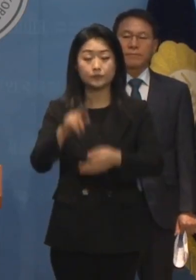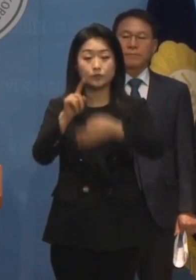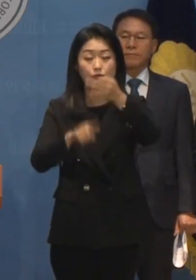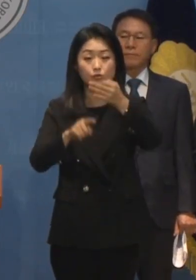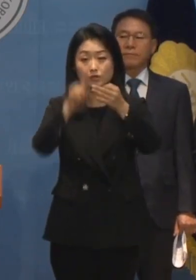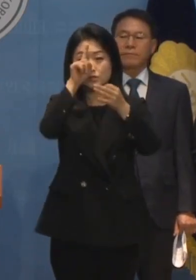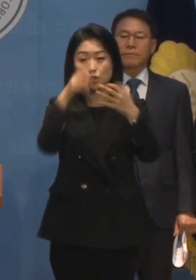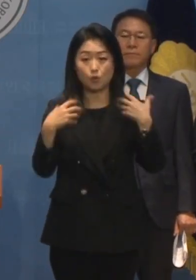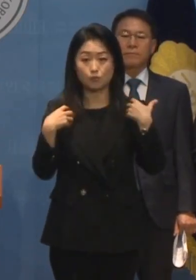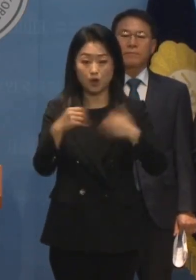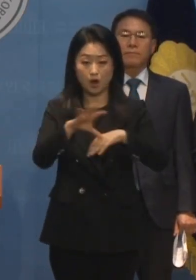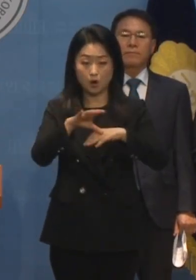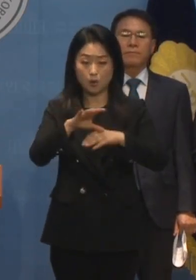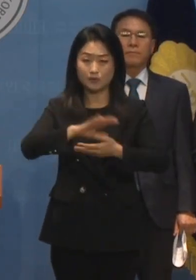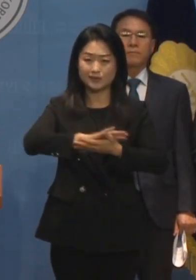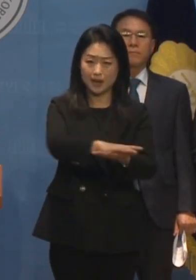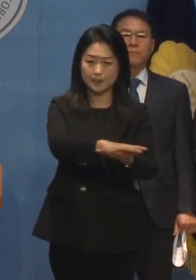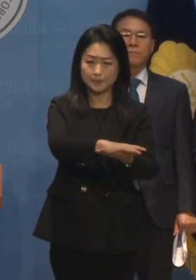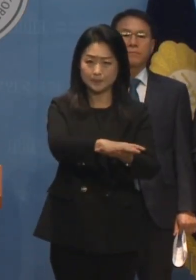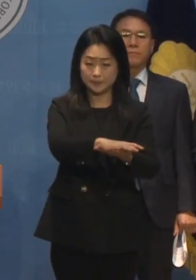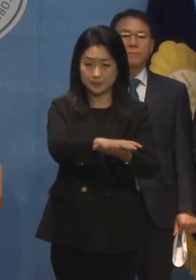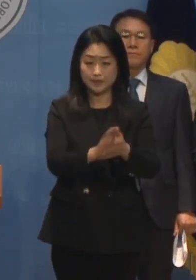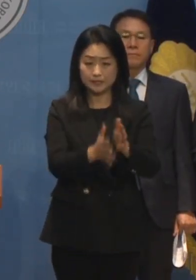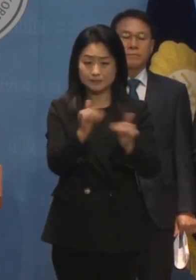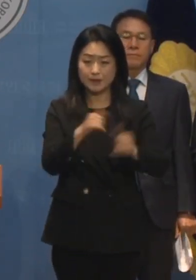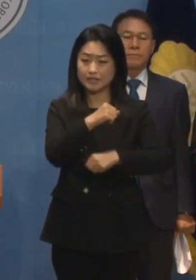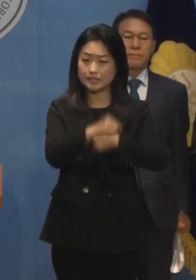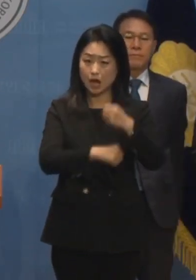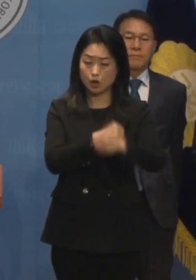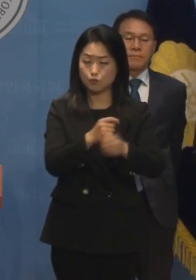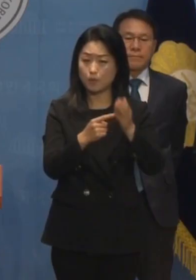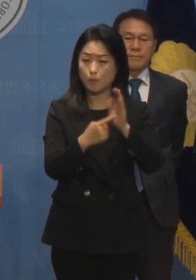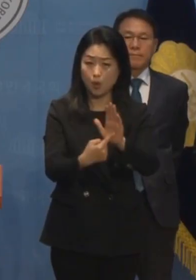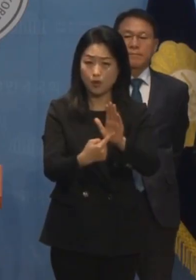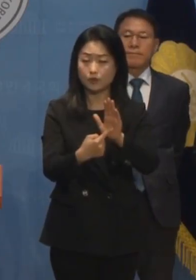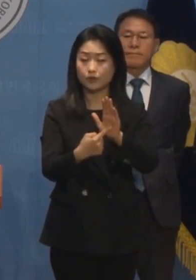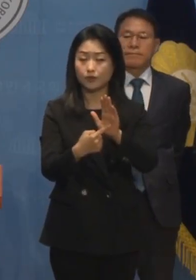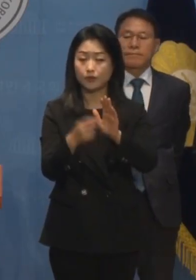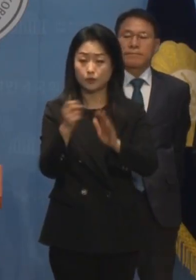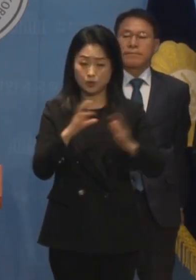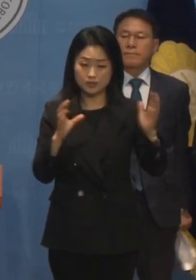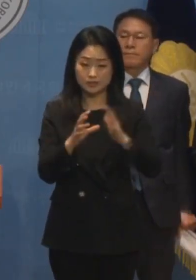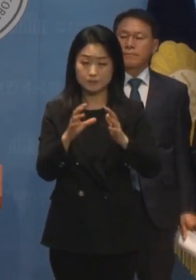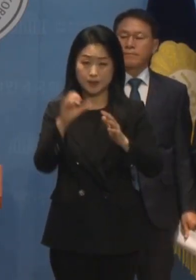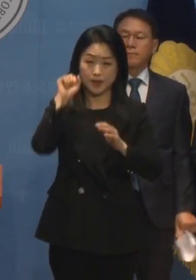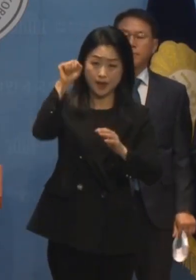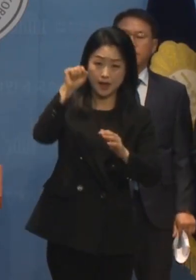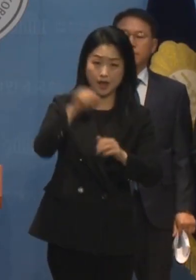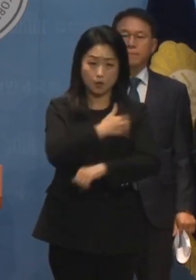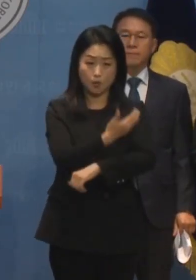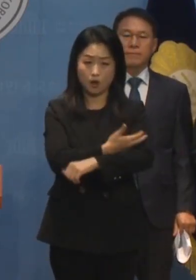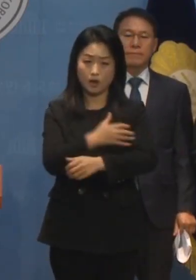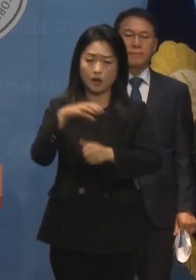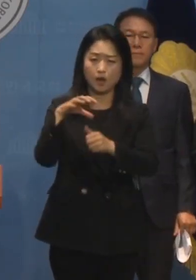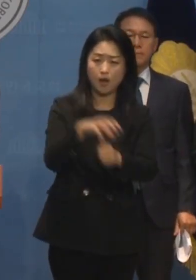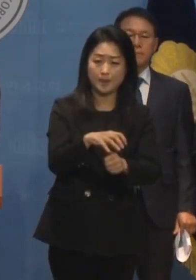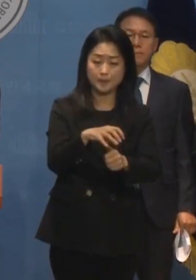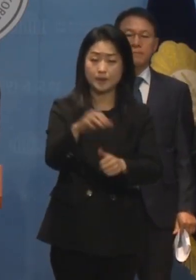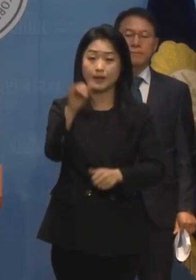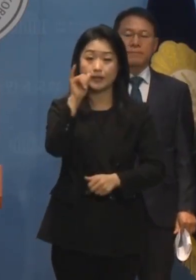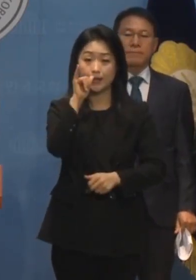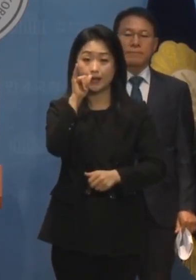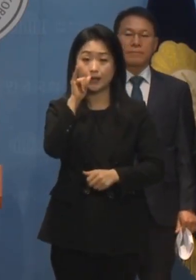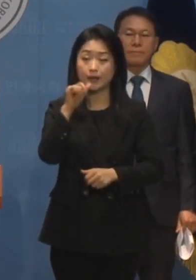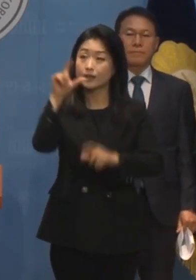정권은 언론을 탄압하고 시민의 자유로운 표현과 집회의 권리를 억압하고 있습니다.